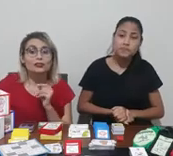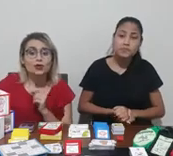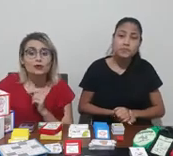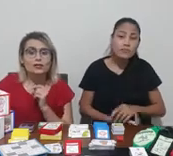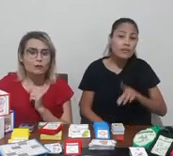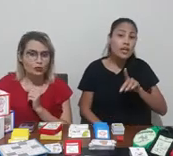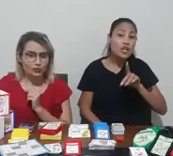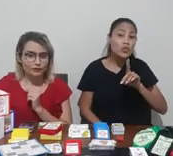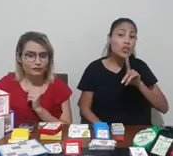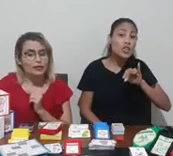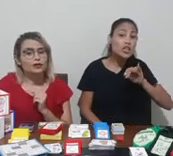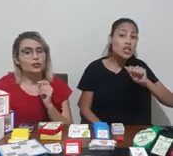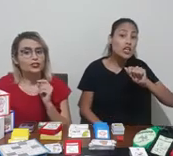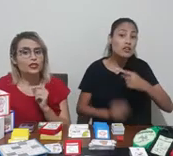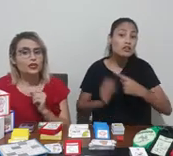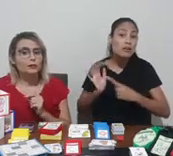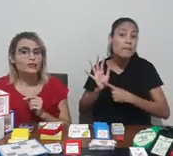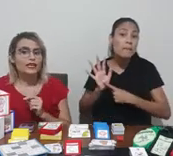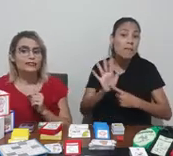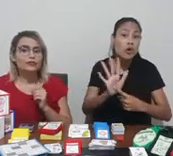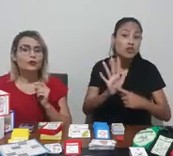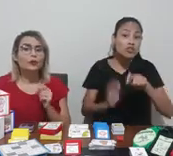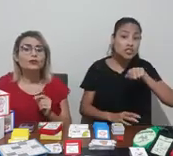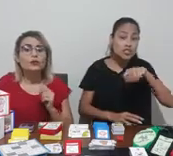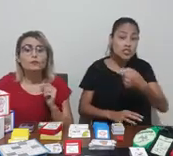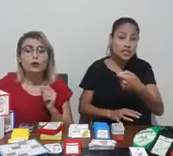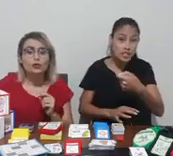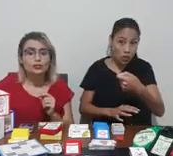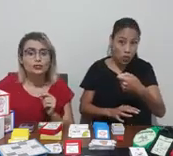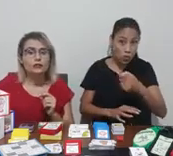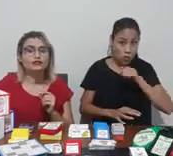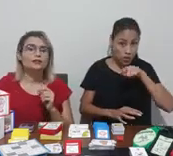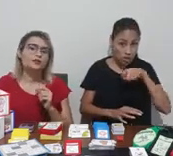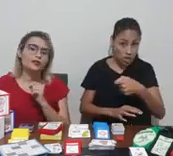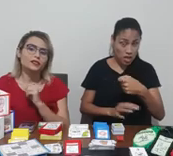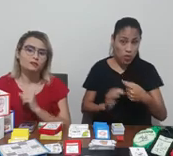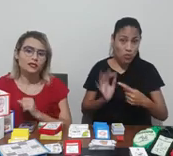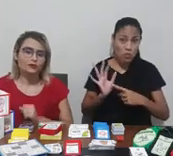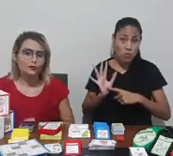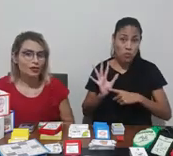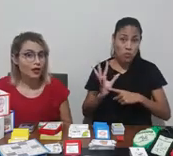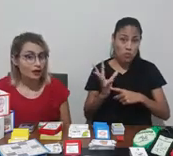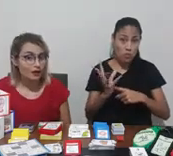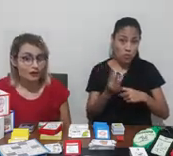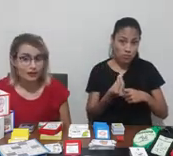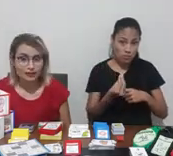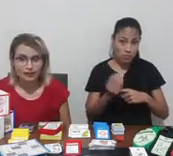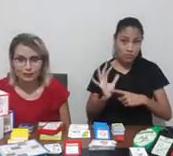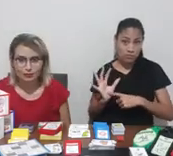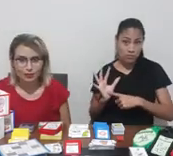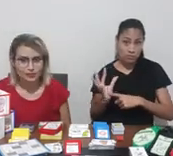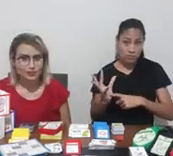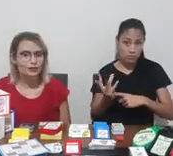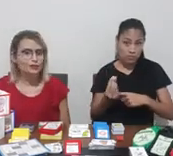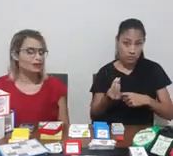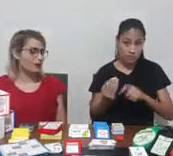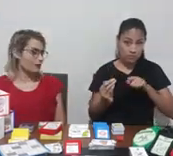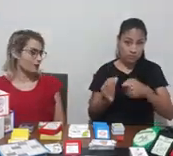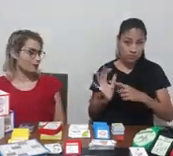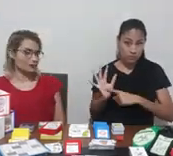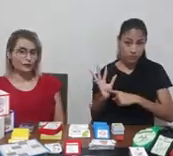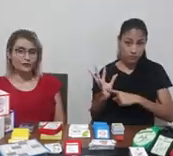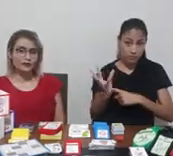da nossa mostra. Nós teremos a segunda mostra de conhecimentos em Libras. Esse é o